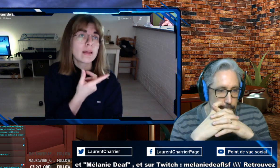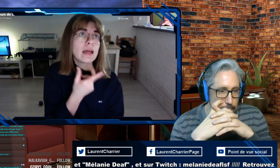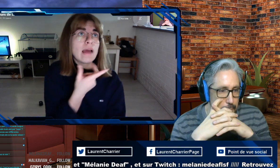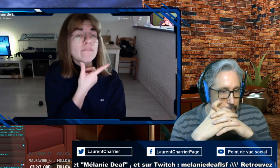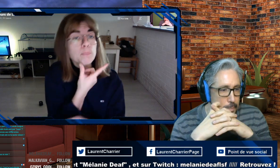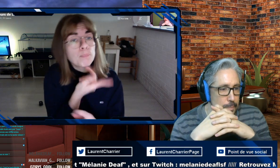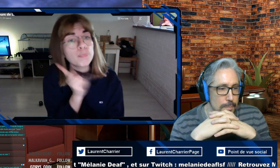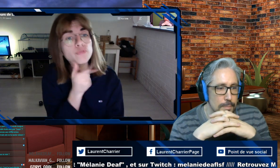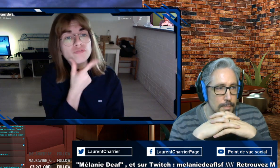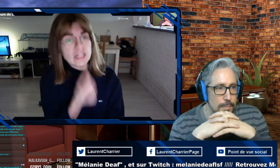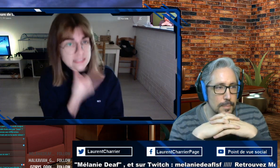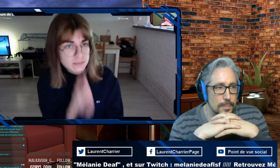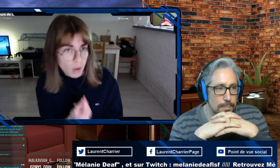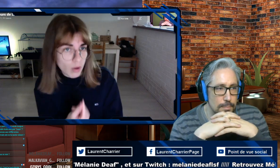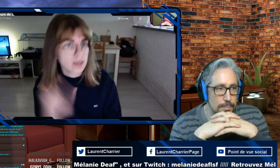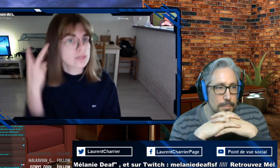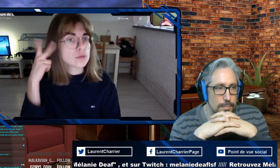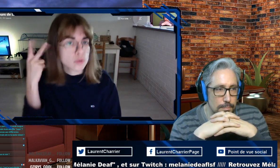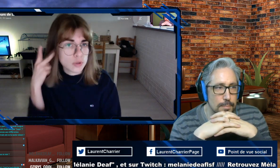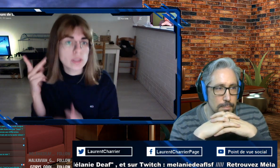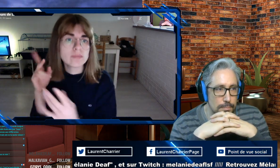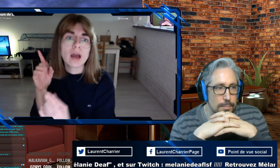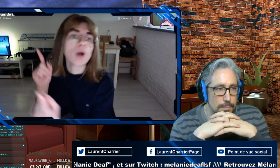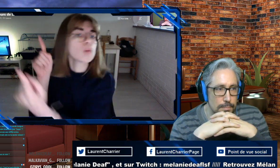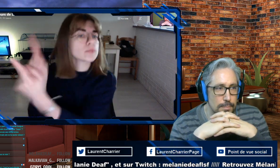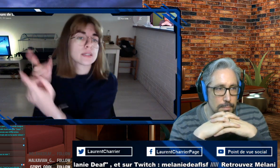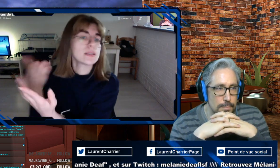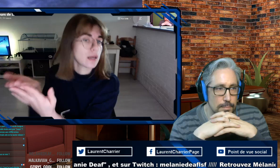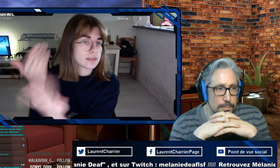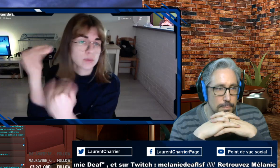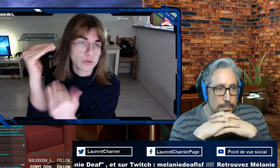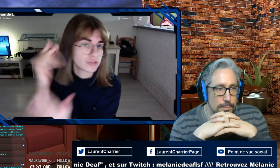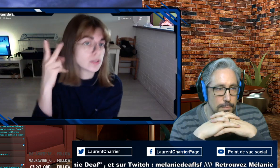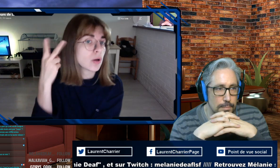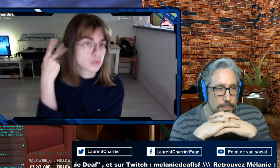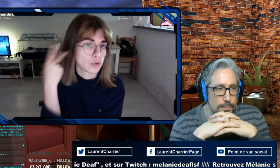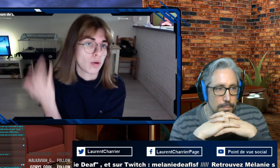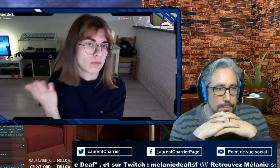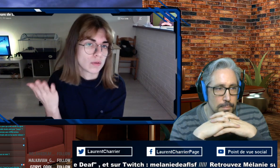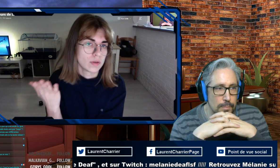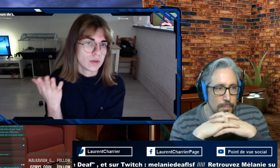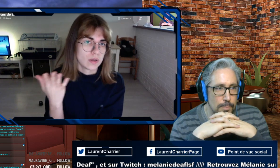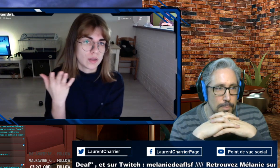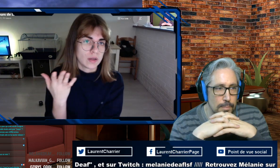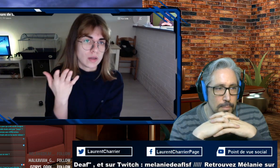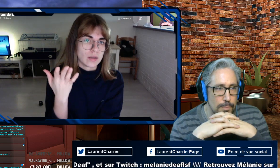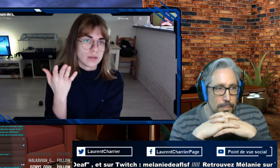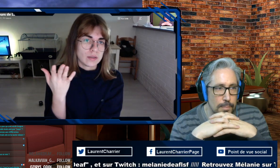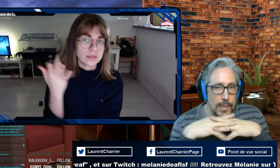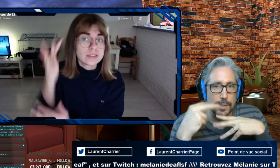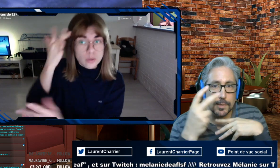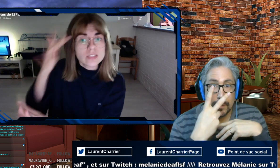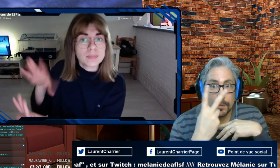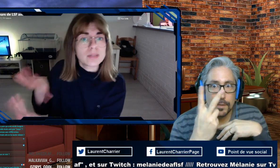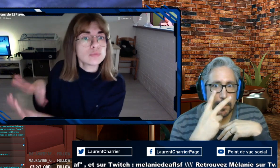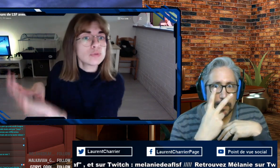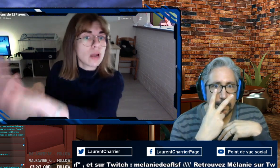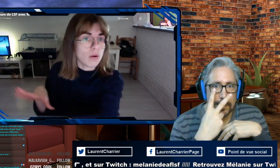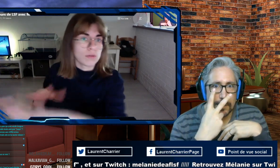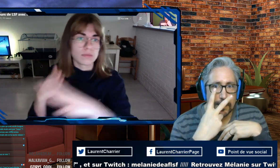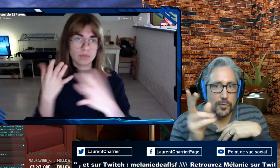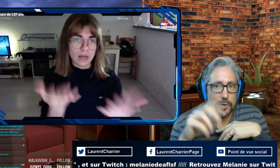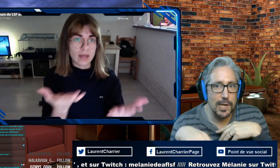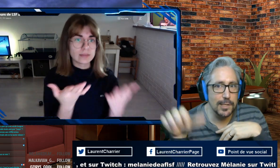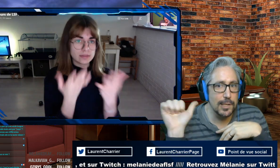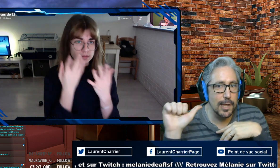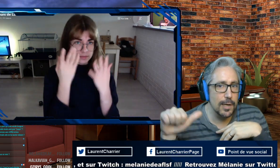comprendre plus facilement qu'un entendant qui va rencontrer un étranger entendant et qui ne connaît pas du tout la